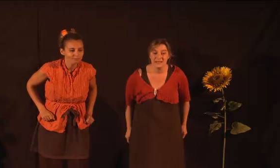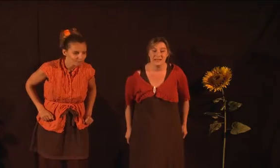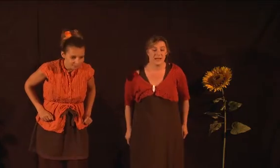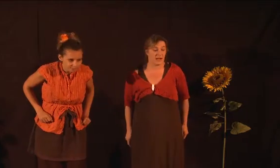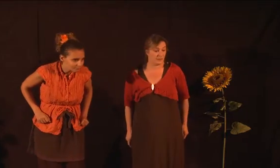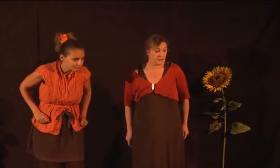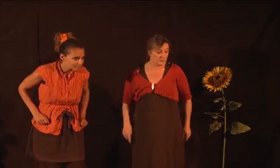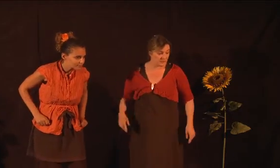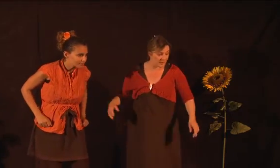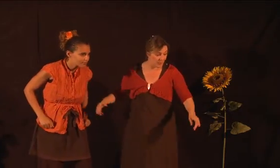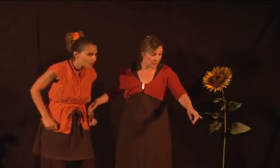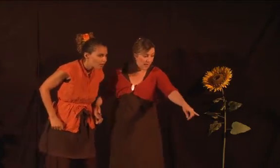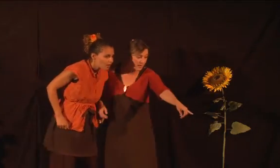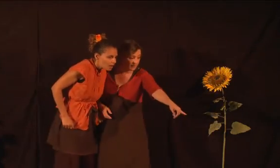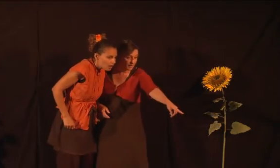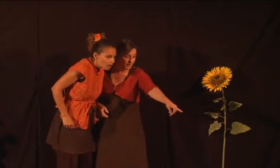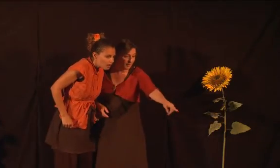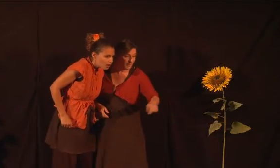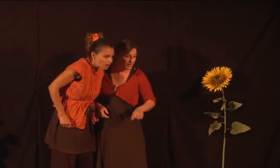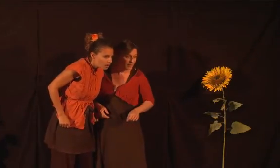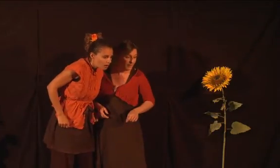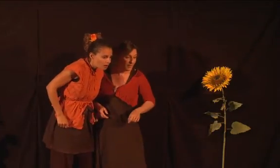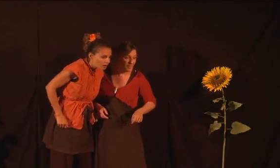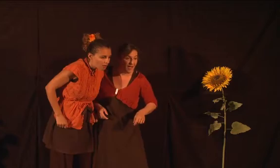création. La petite fille remarque